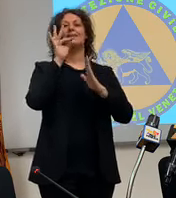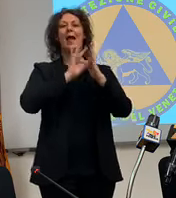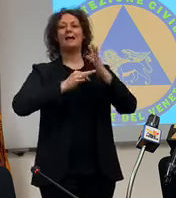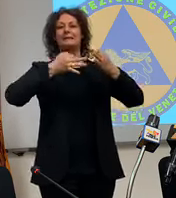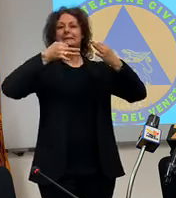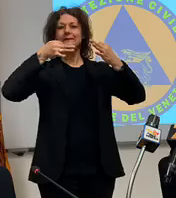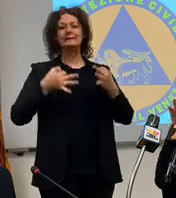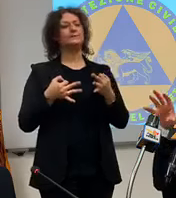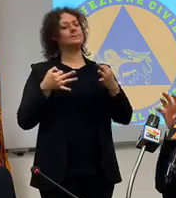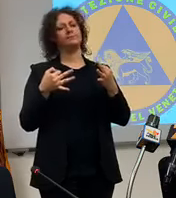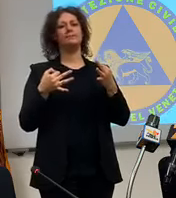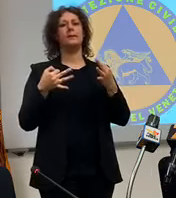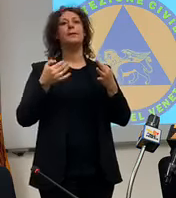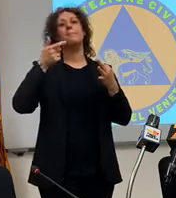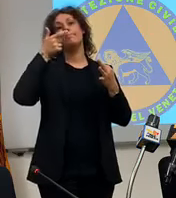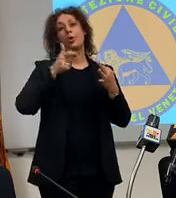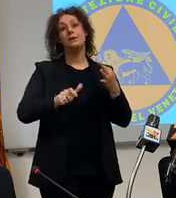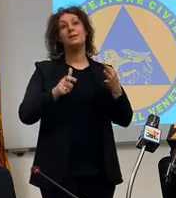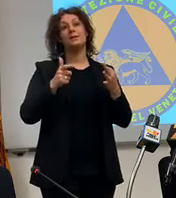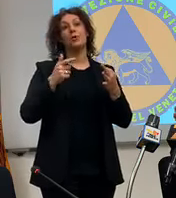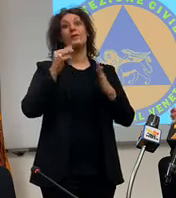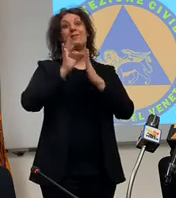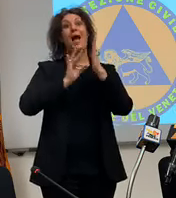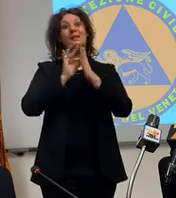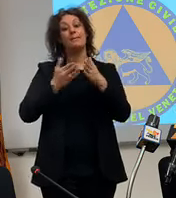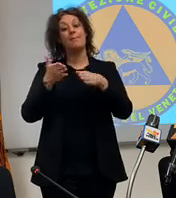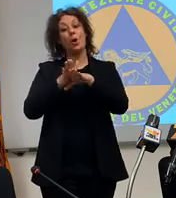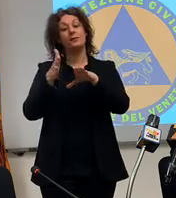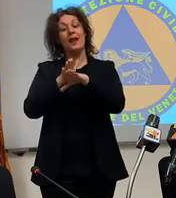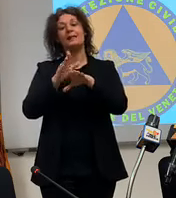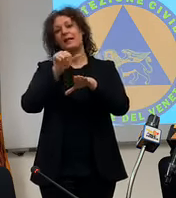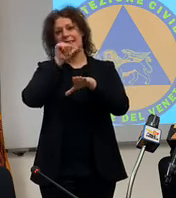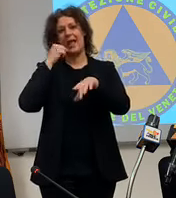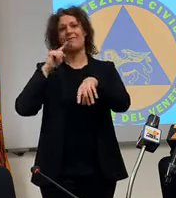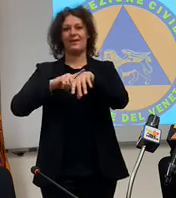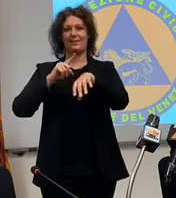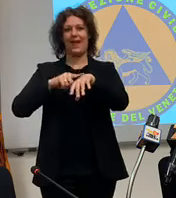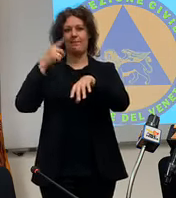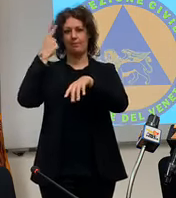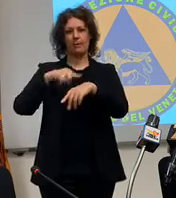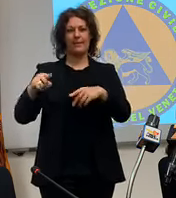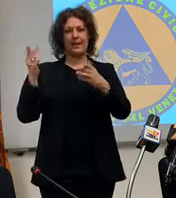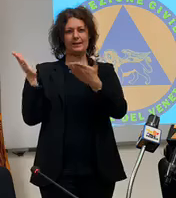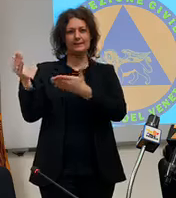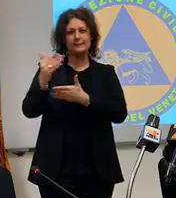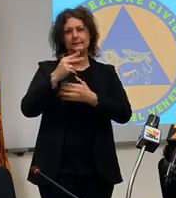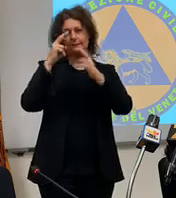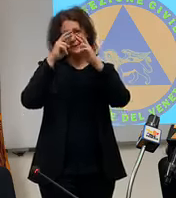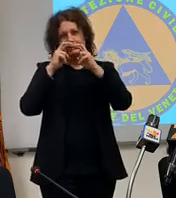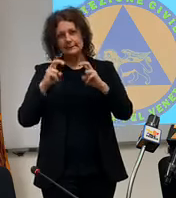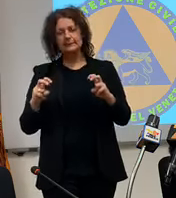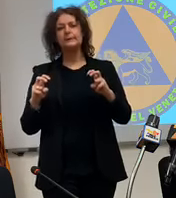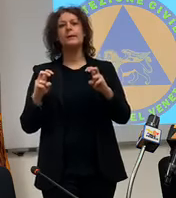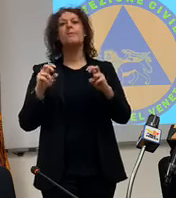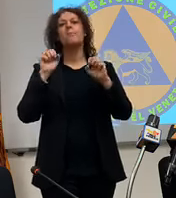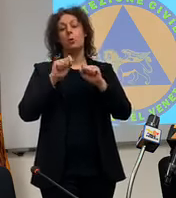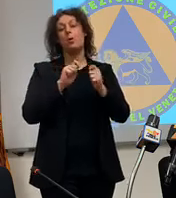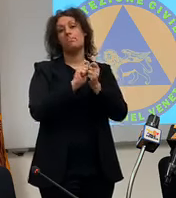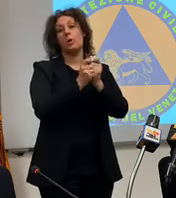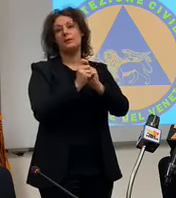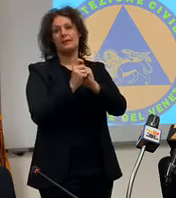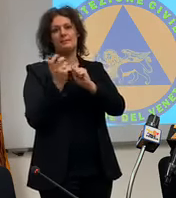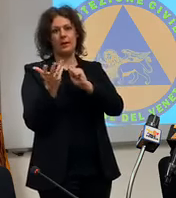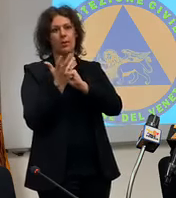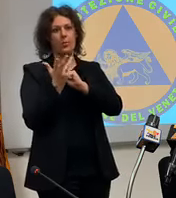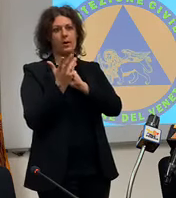di mortalità naturalmente nell'analisi hanno i loro tempi e quindi possono Insomma essere modificabili ma